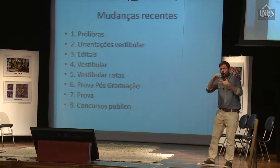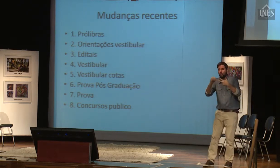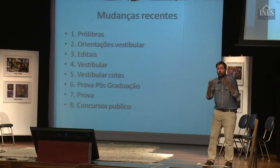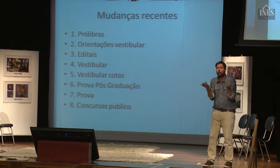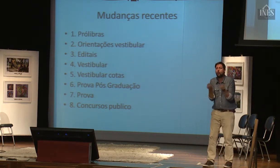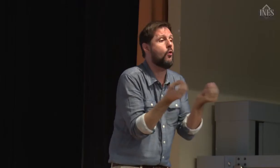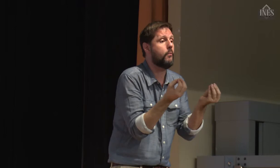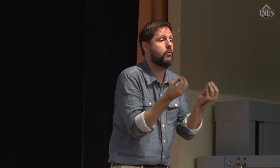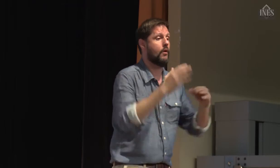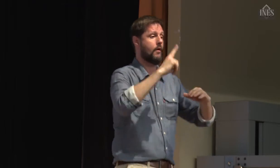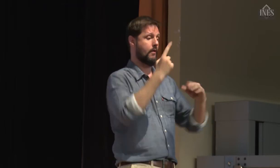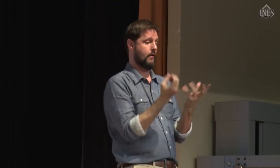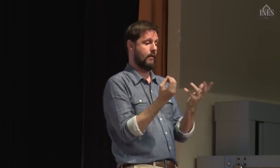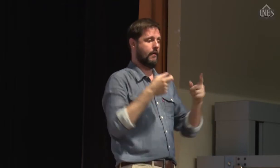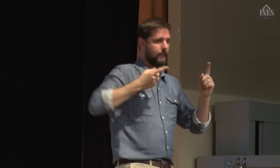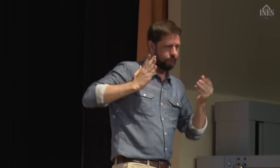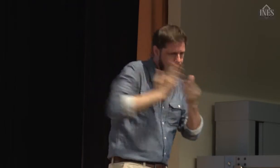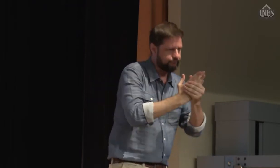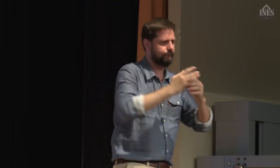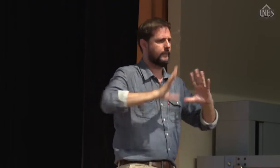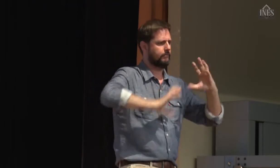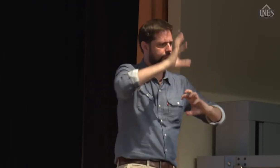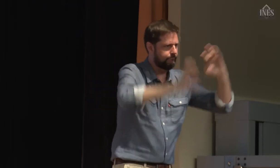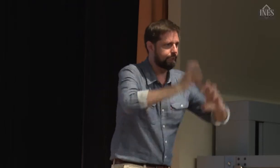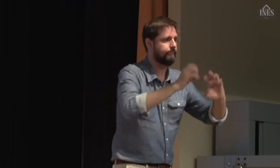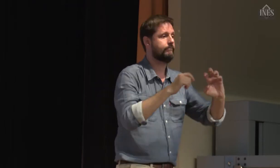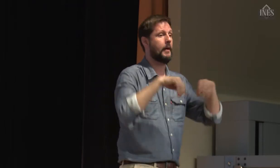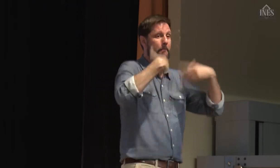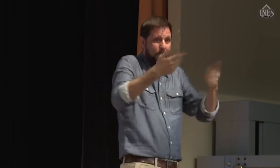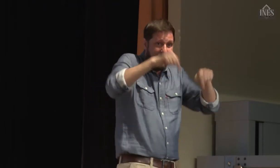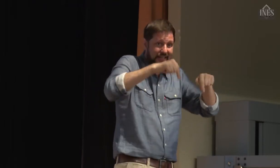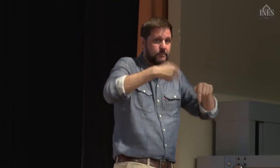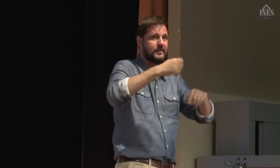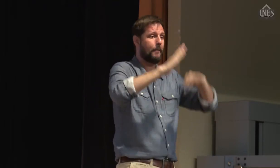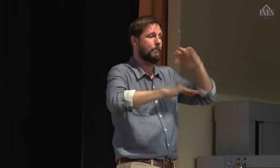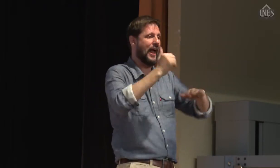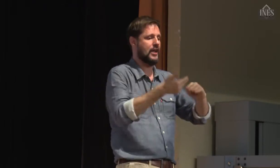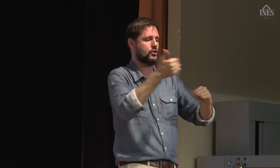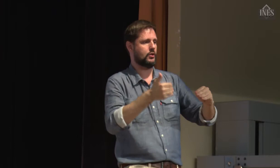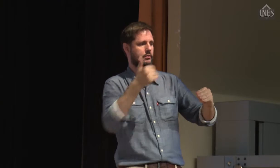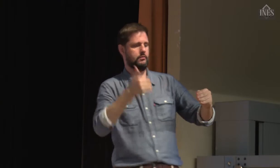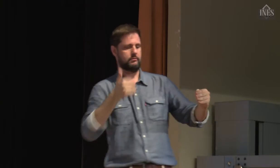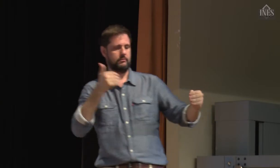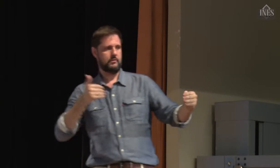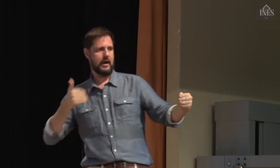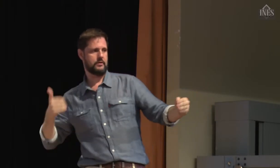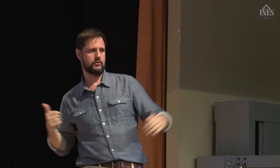Então, como que se chegou a essa gravação do Enem, o processo, todo esse processo